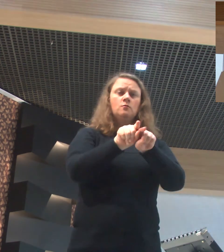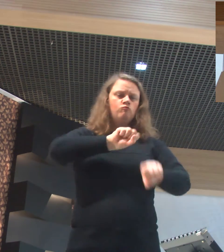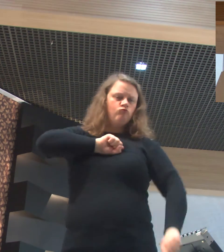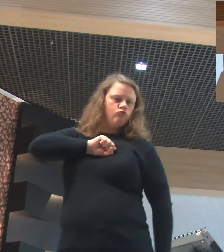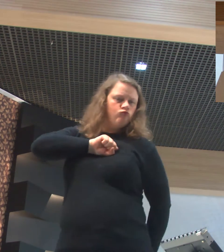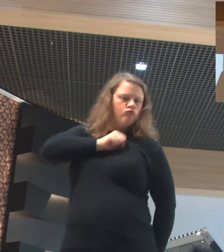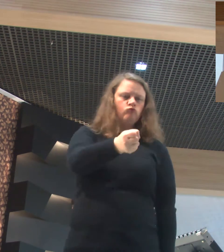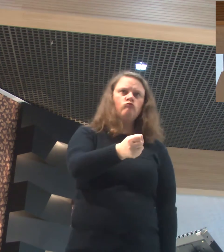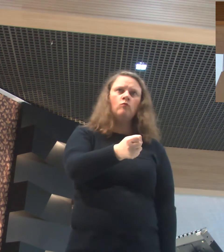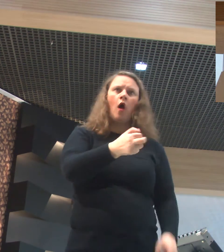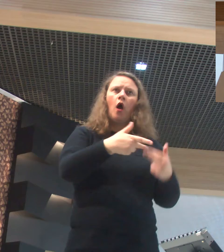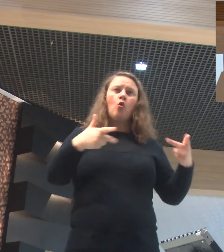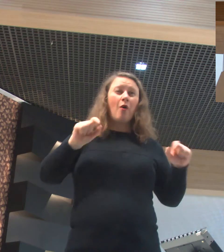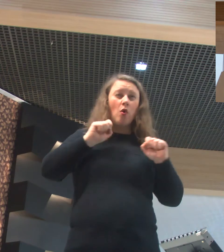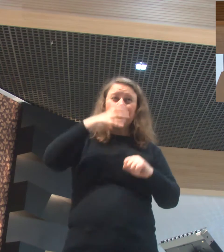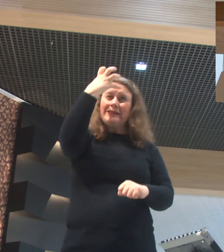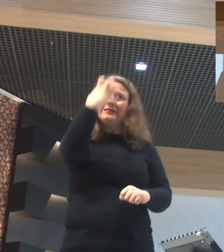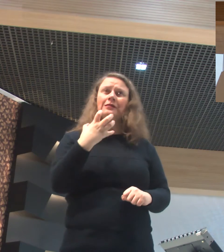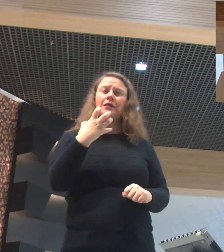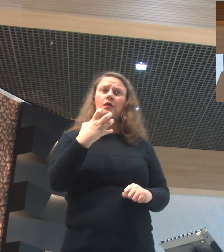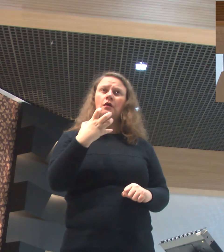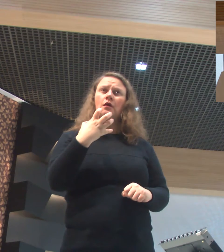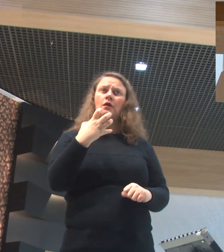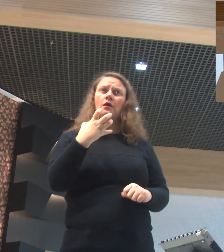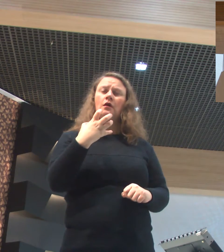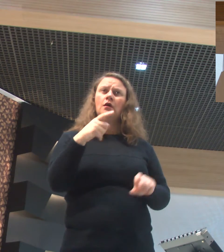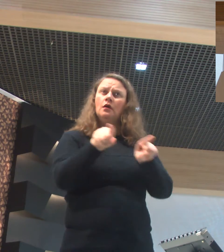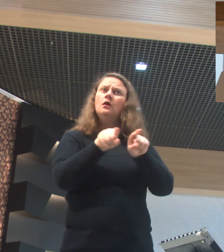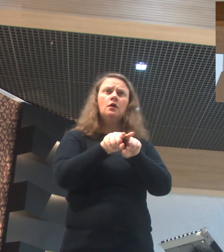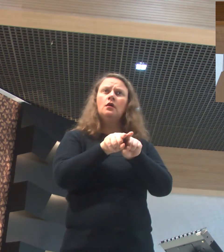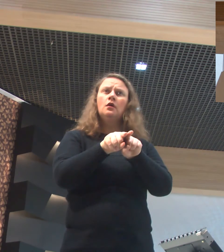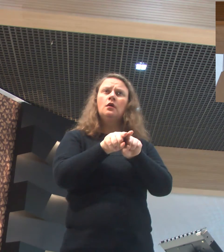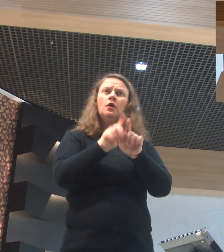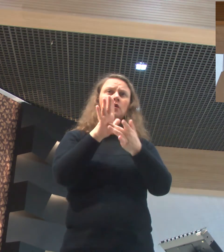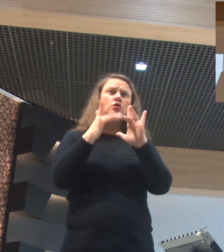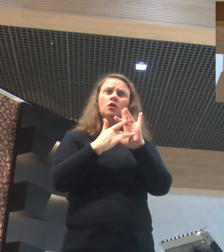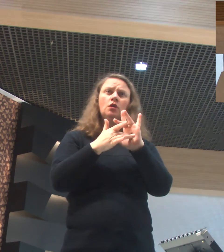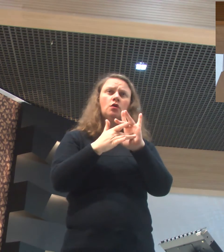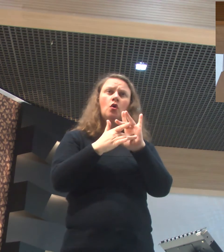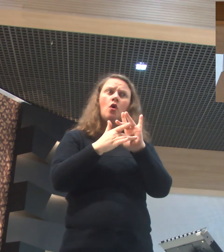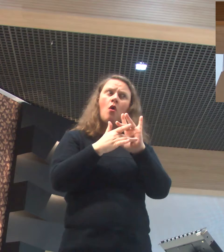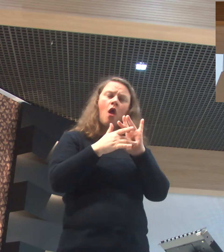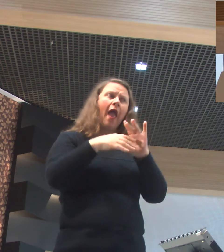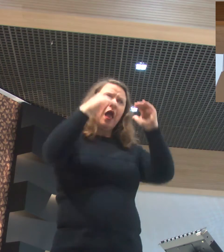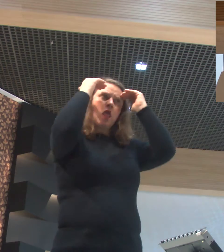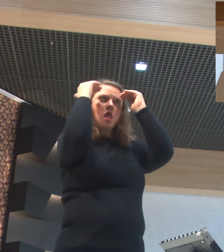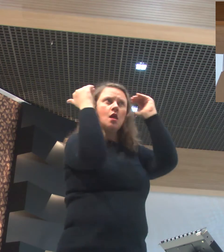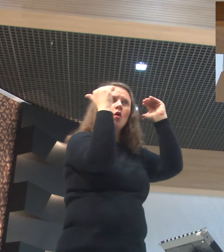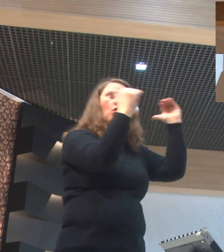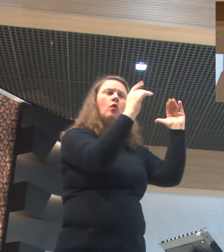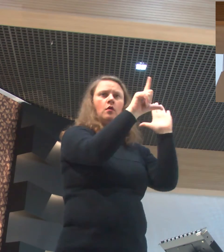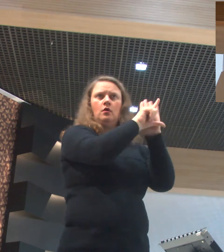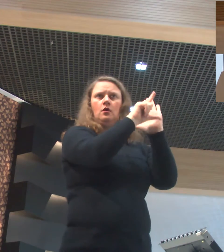não considerava. Então Jesus eleva esse padrão da lei moral, ele cumpre